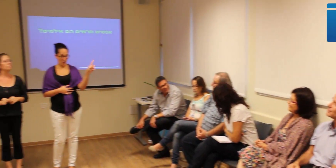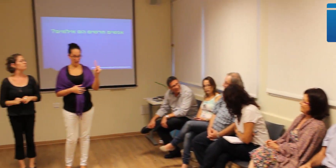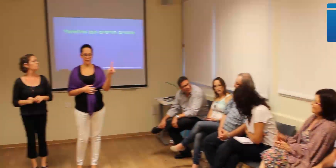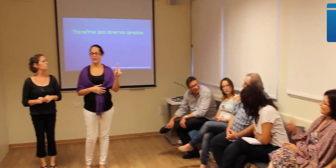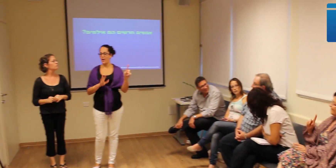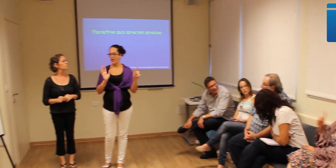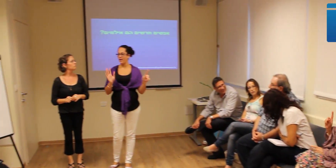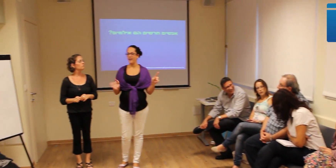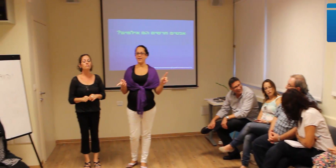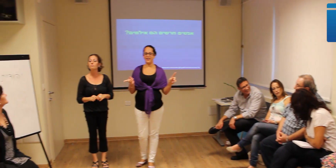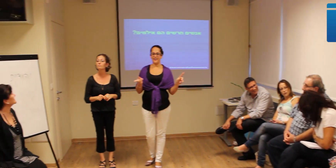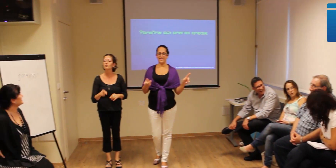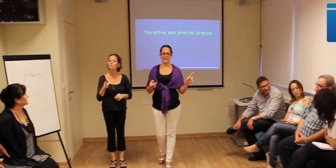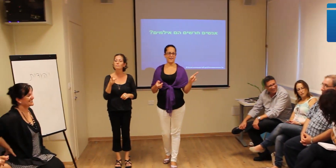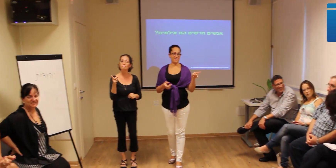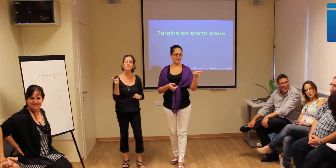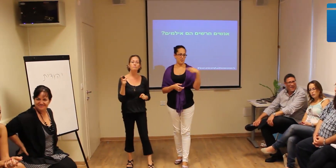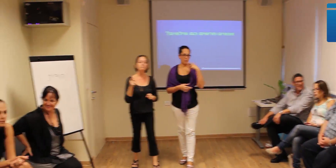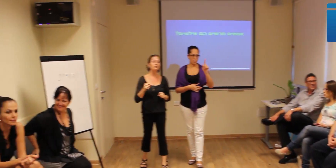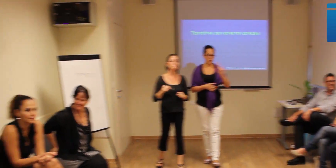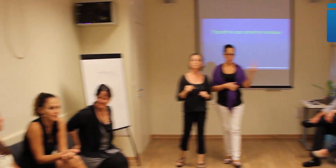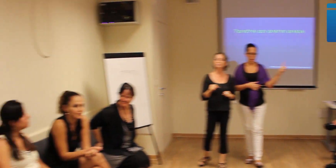לילם? אז אתם אומרים שלא? לא אילמים?